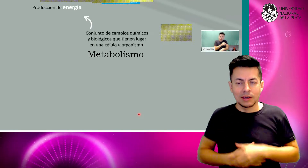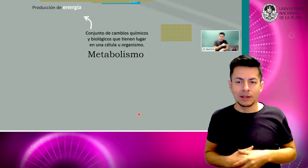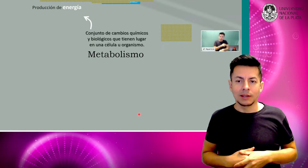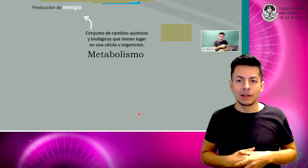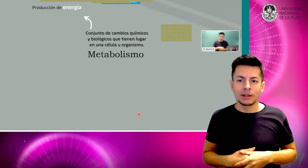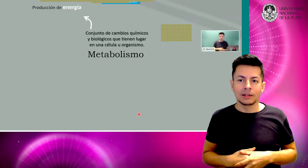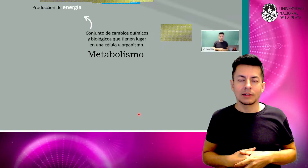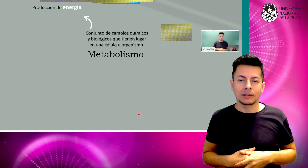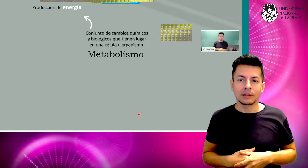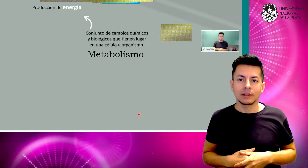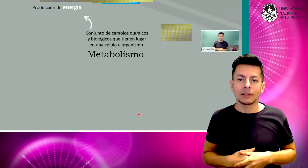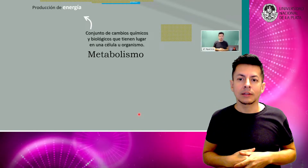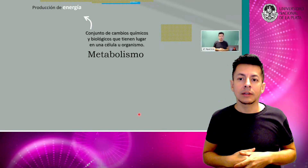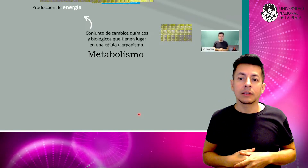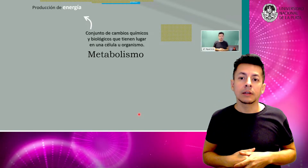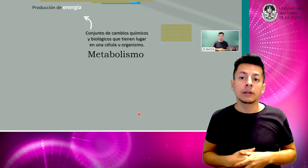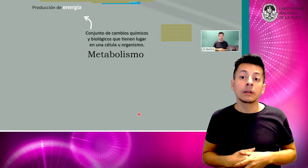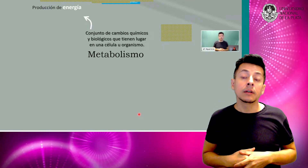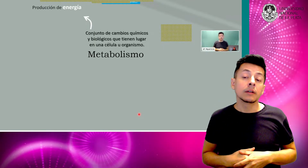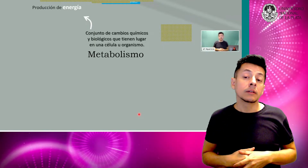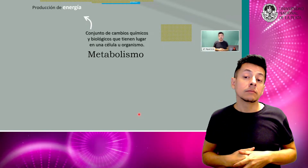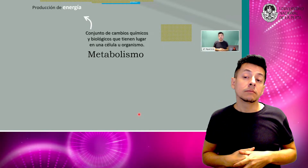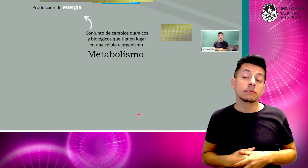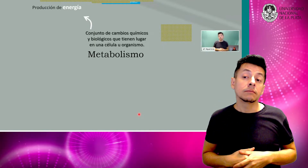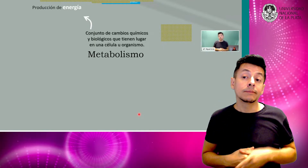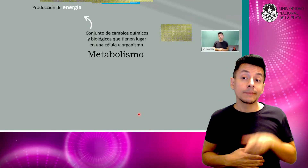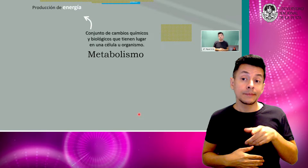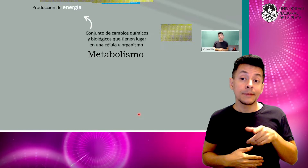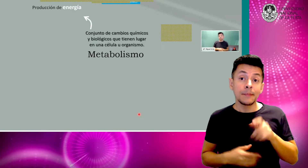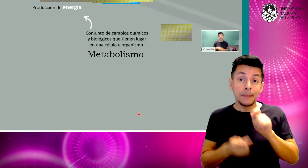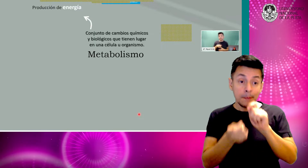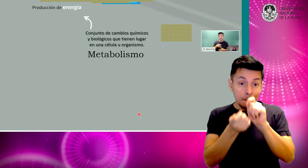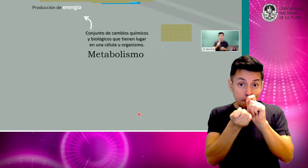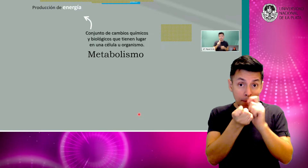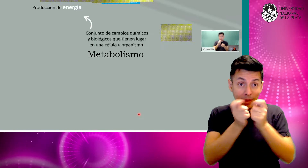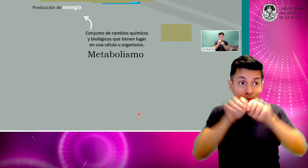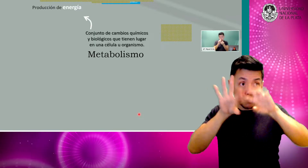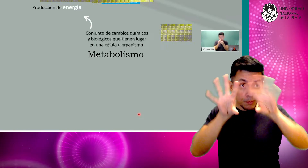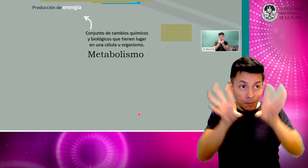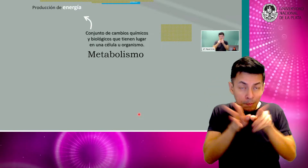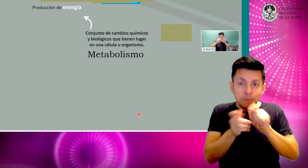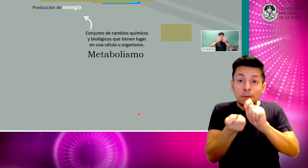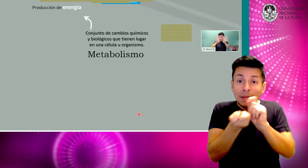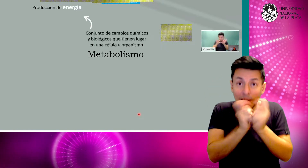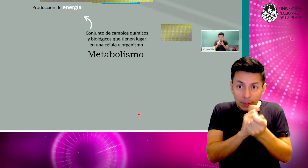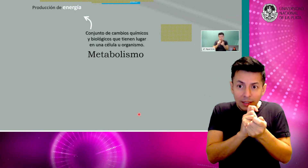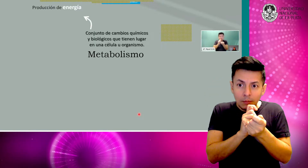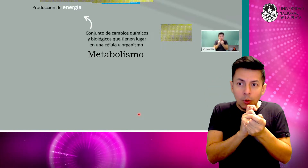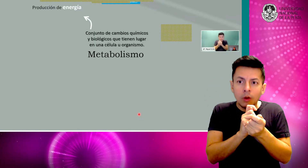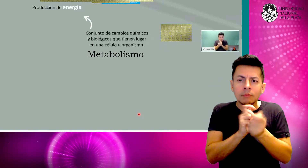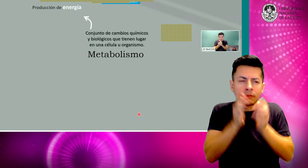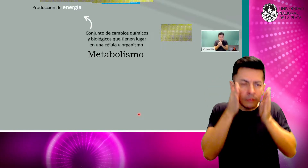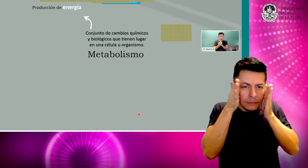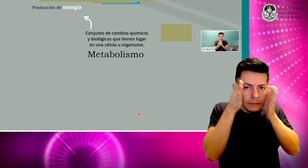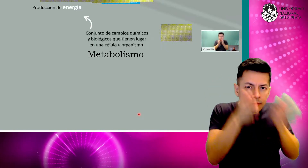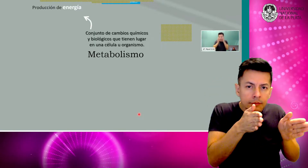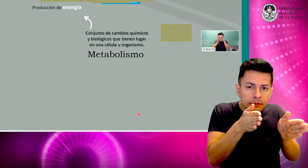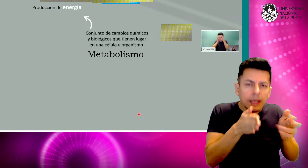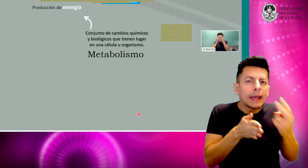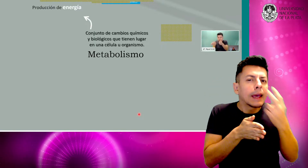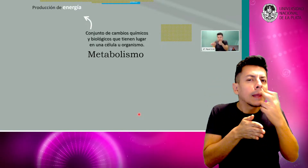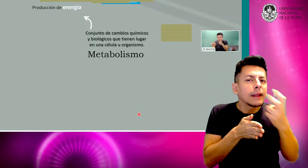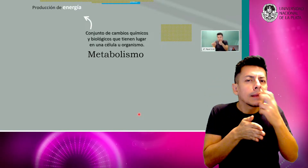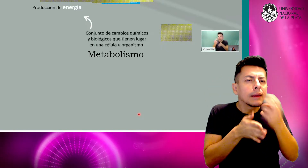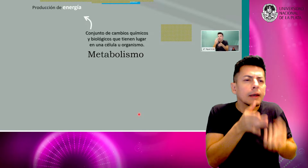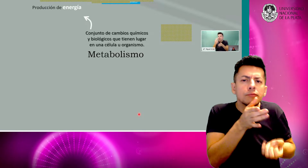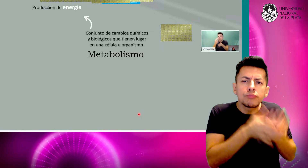Una parte del metabolismo está abocado a la producción de energía, ¿sí? Es decir,